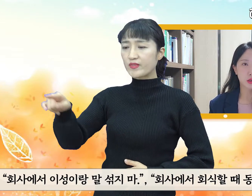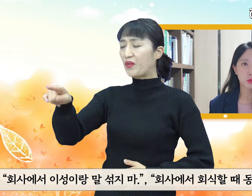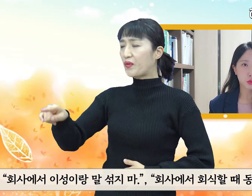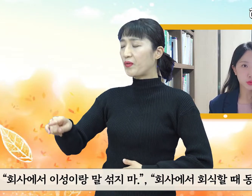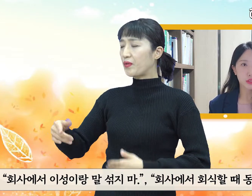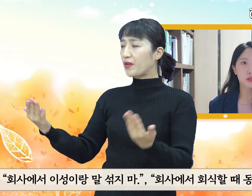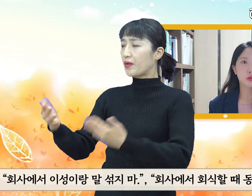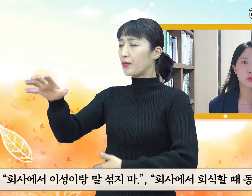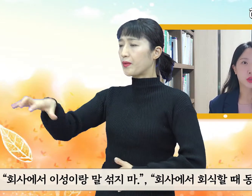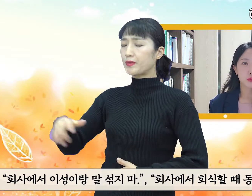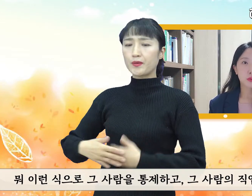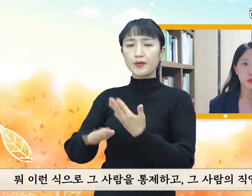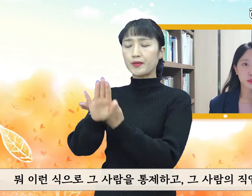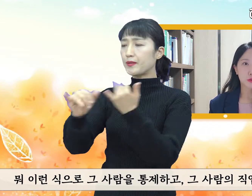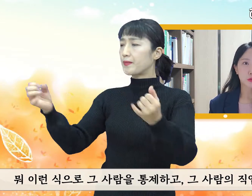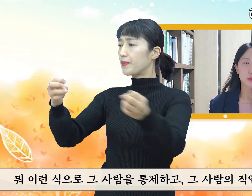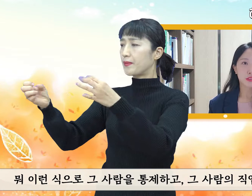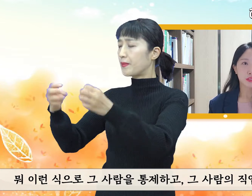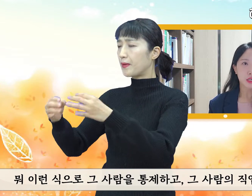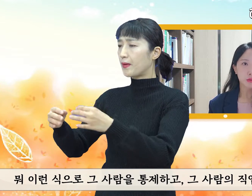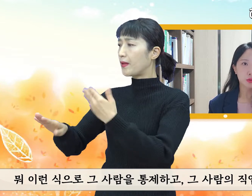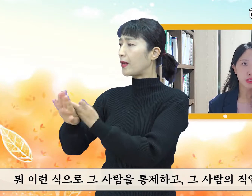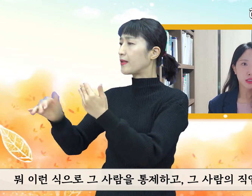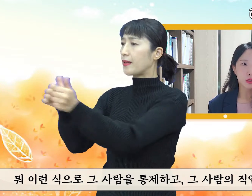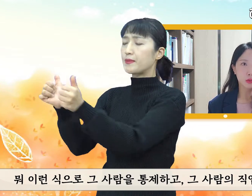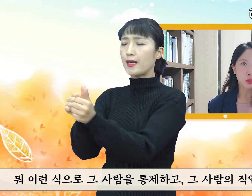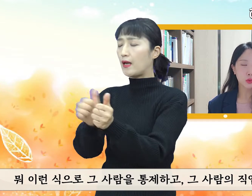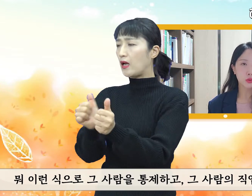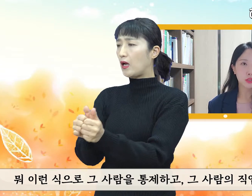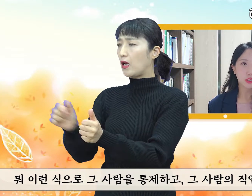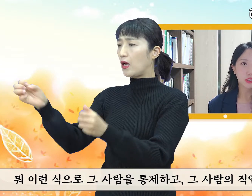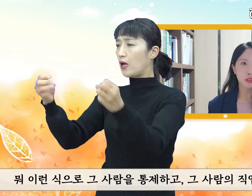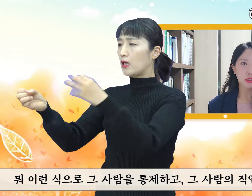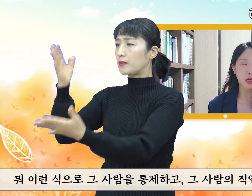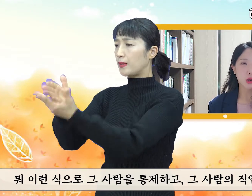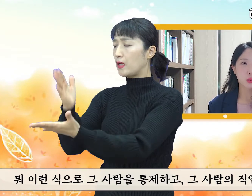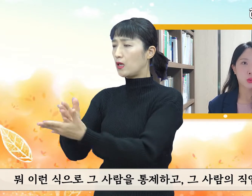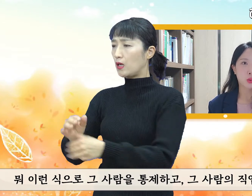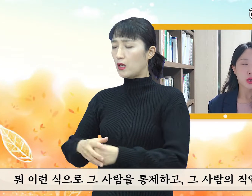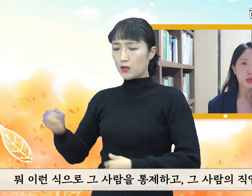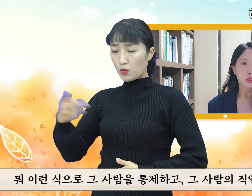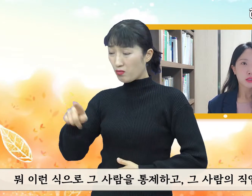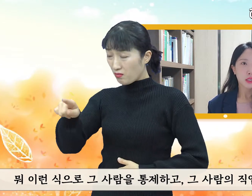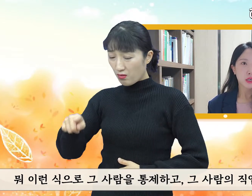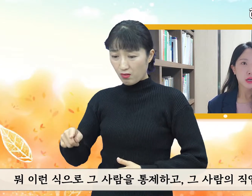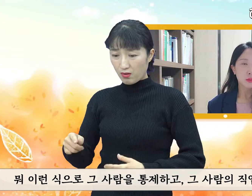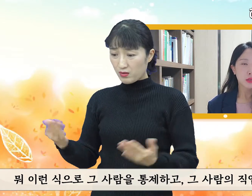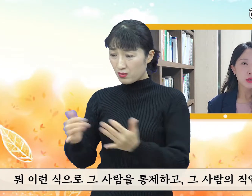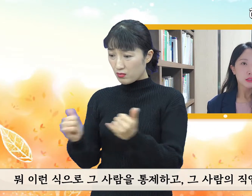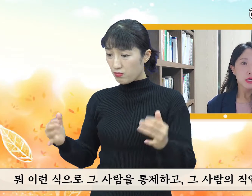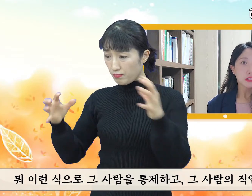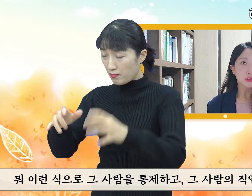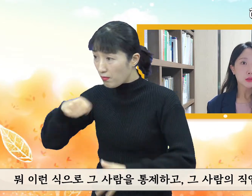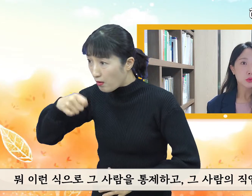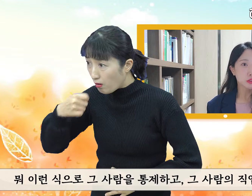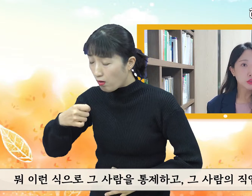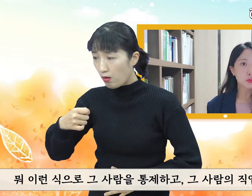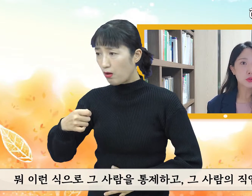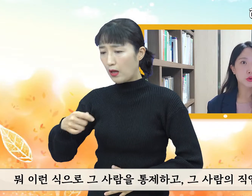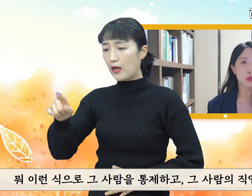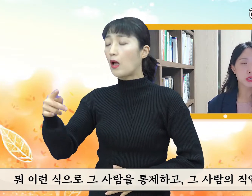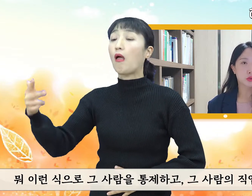때 동영상 찍어보내. 뭐 이런 식으로 그 사람을 굉장히 통제를 하고 그 사람이 자신의